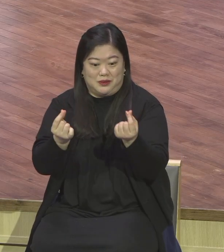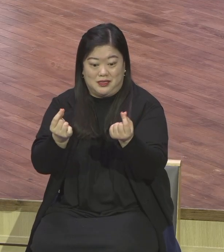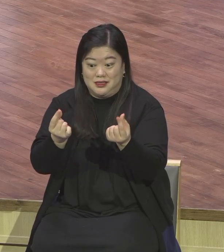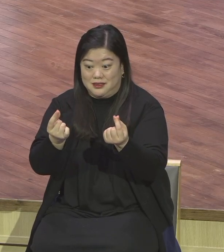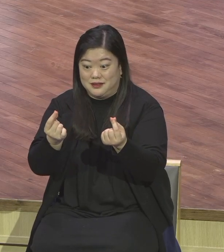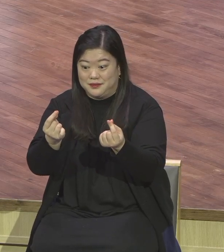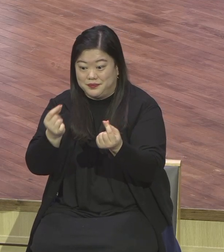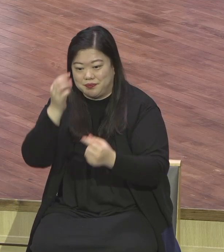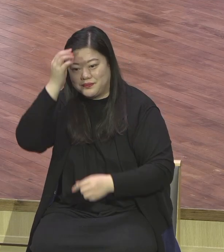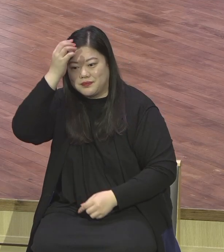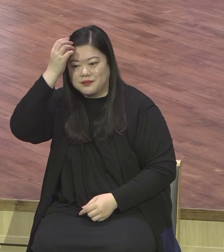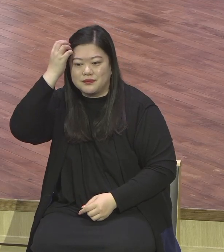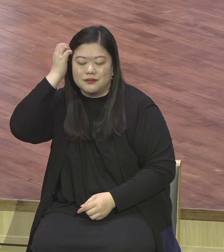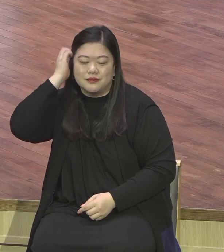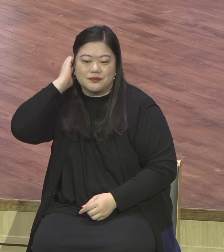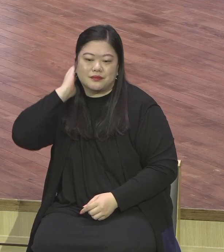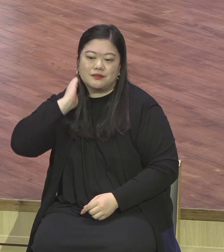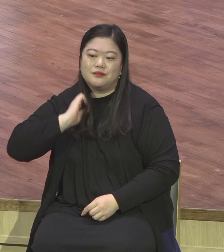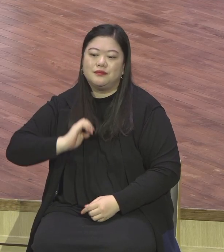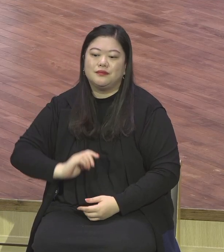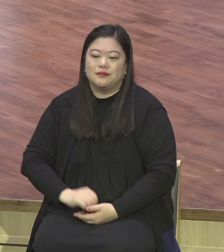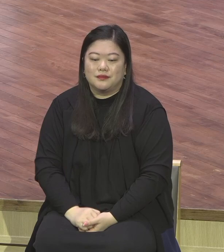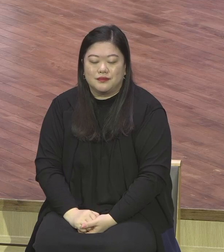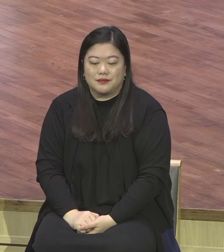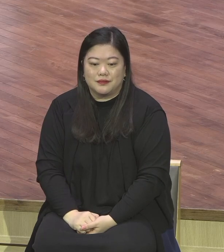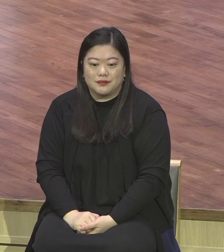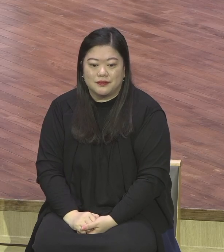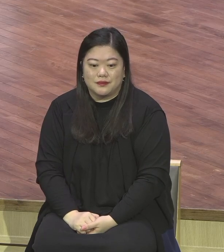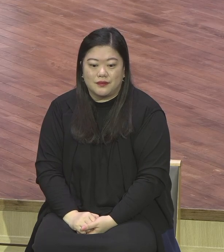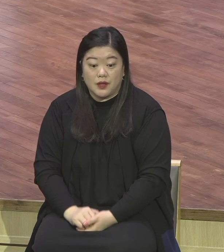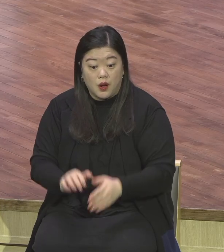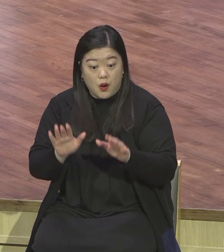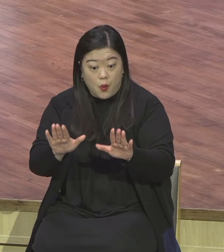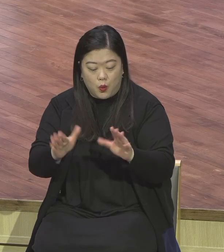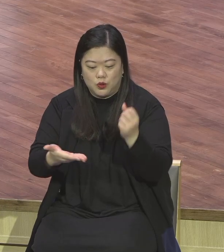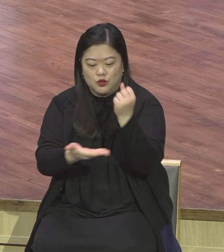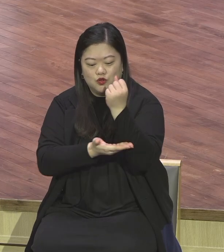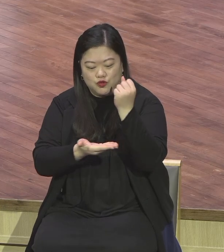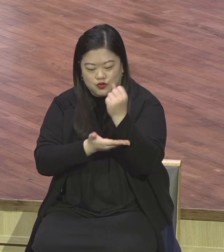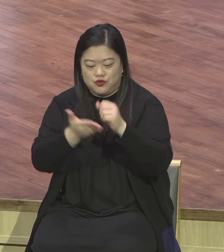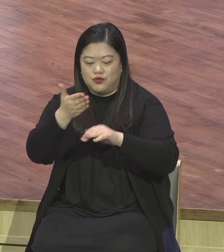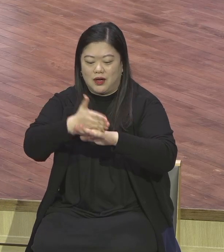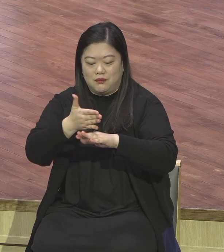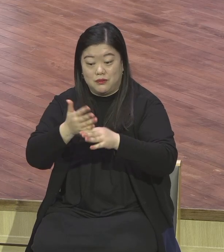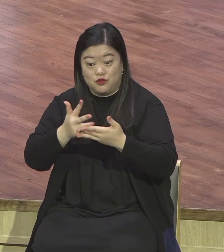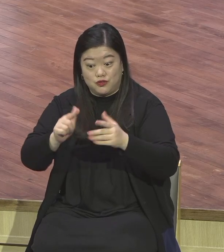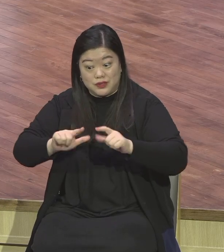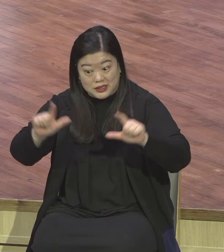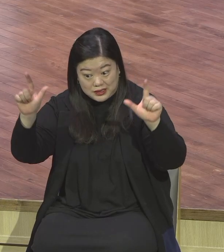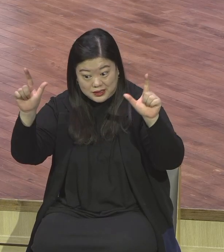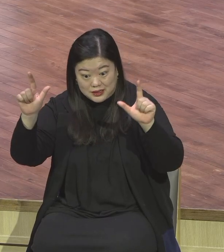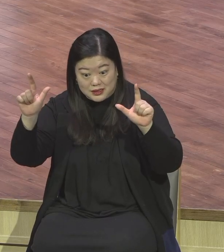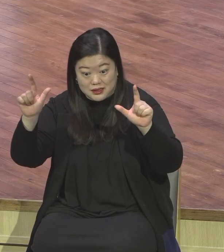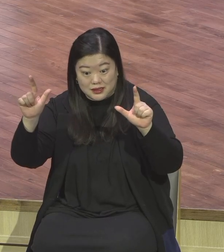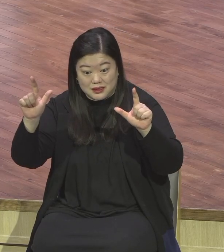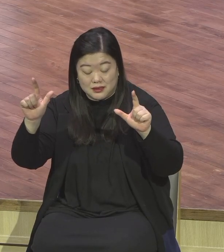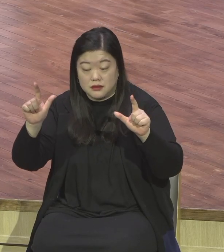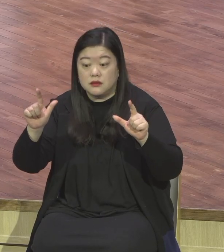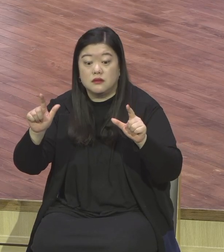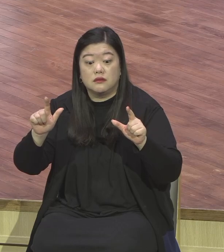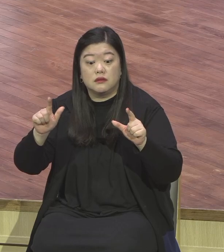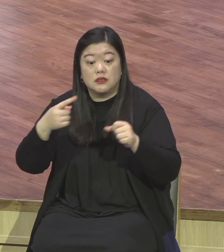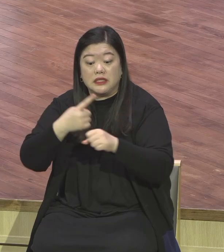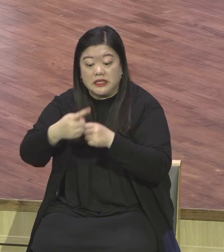그래서 여러분 하나님께서요 여러분에게 주신 이 추수감사주일 추수감사주일 왜 주셨어요?